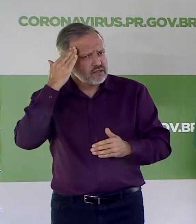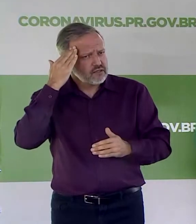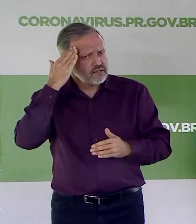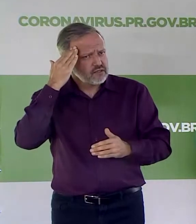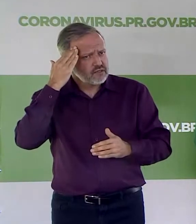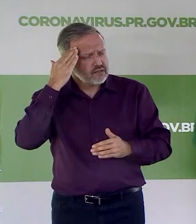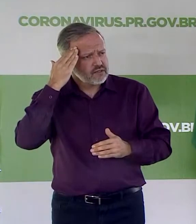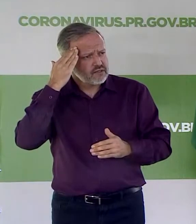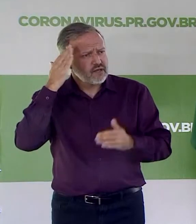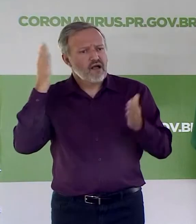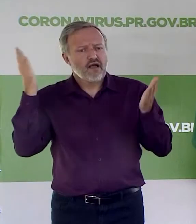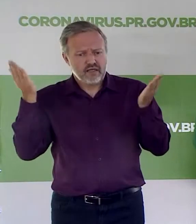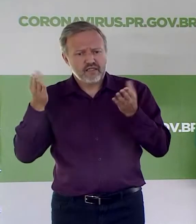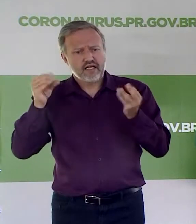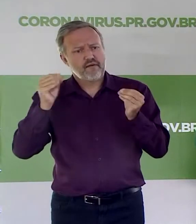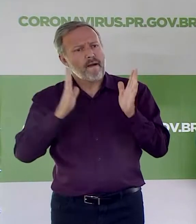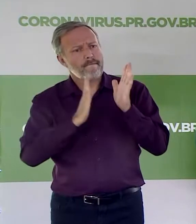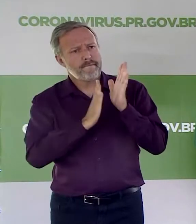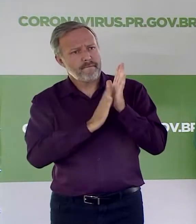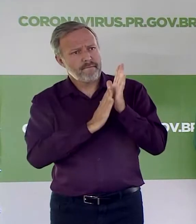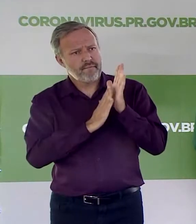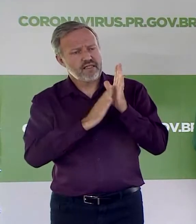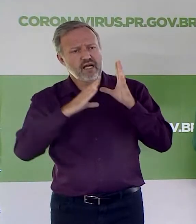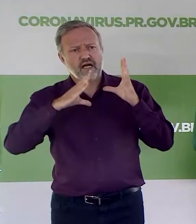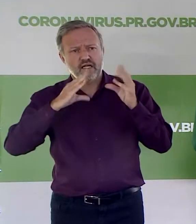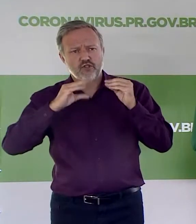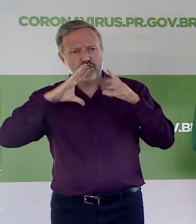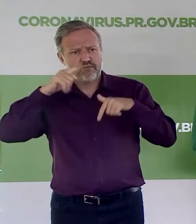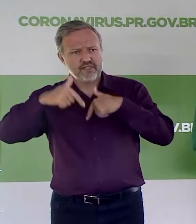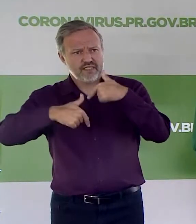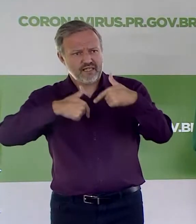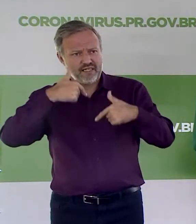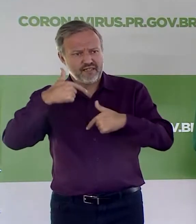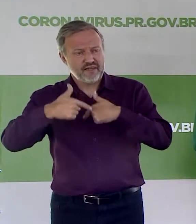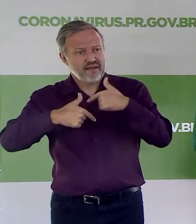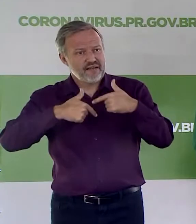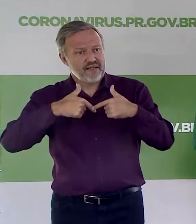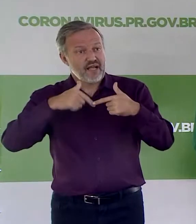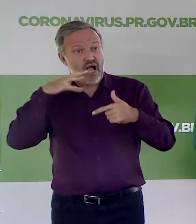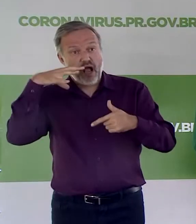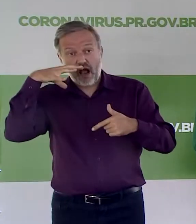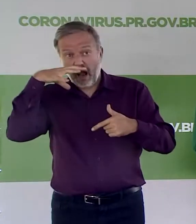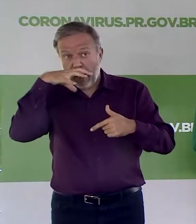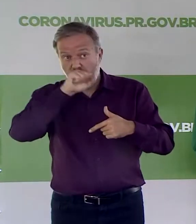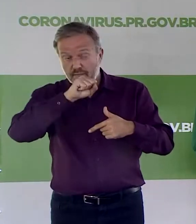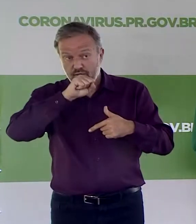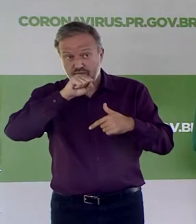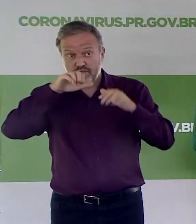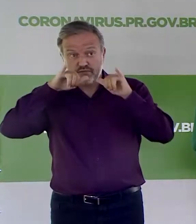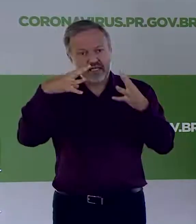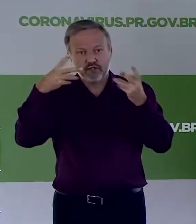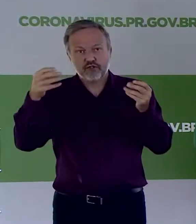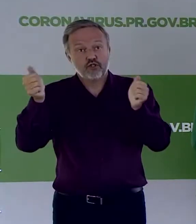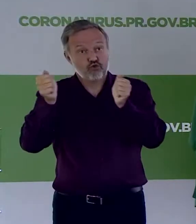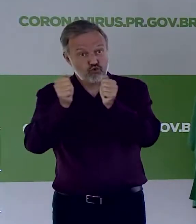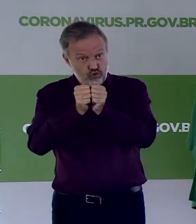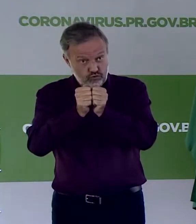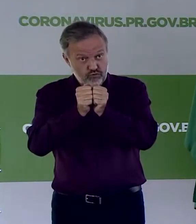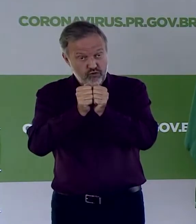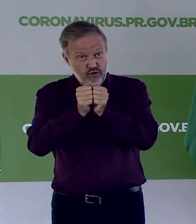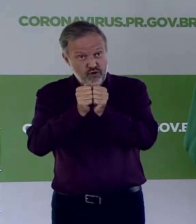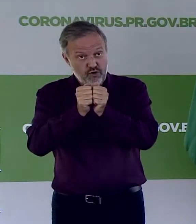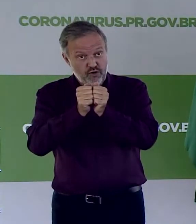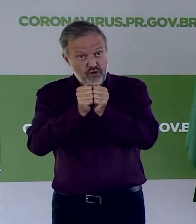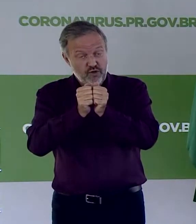ele ainda afirmou que o estado não corre risco de desabastecimento e falta de insumos para a saúde a